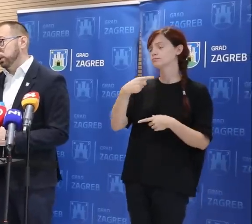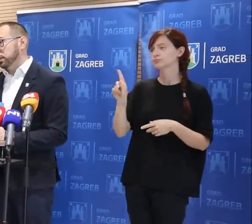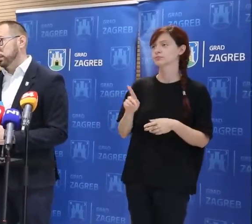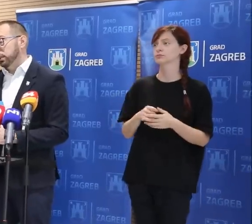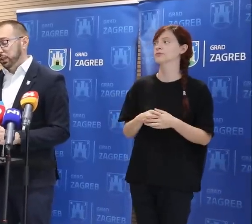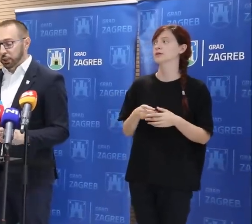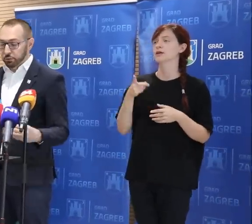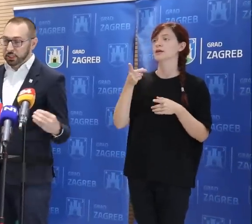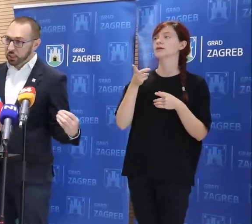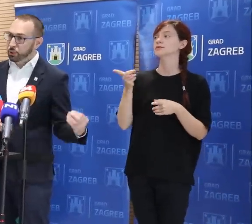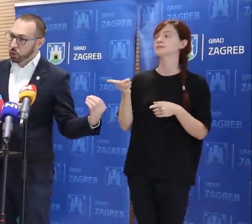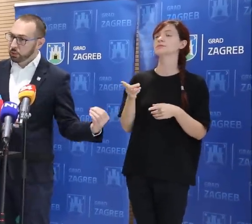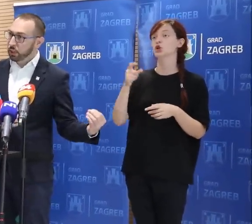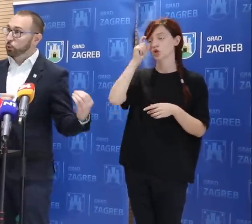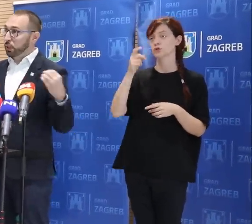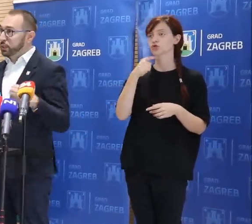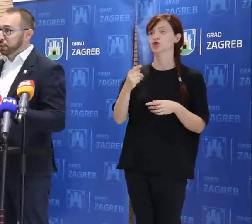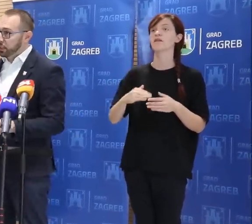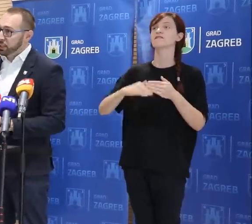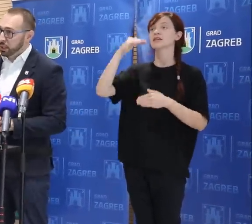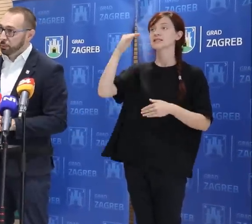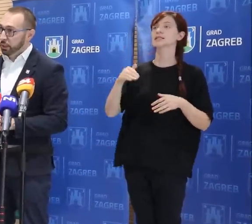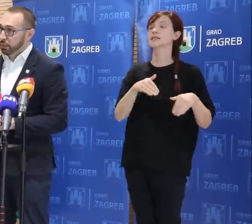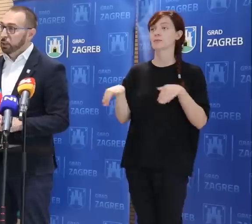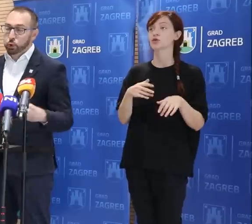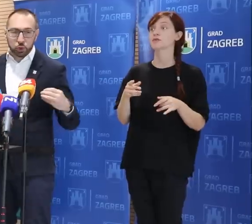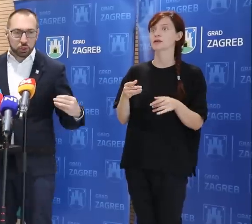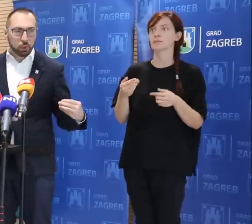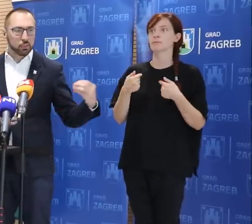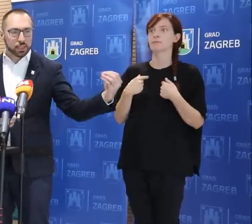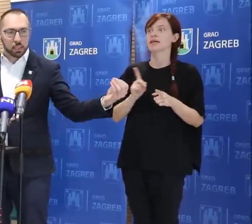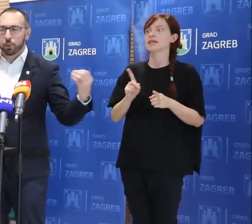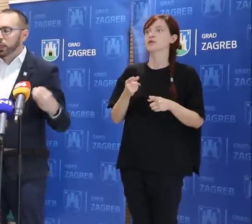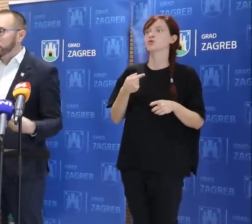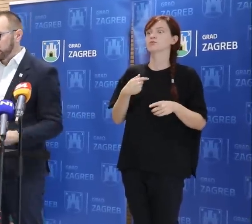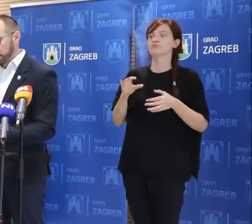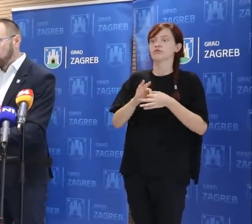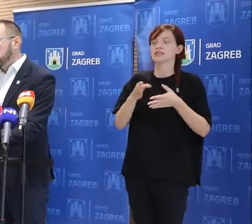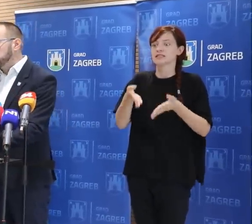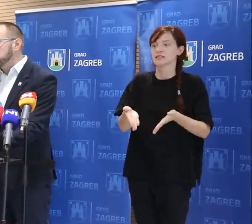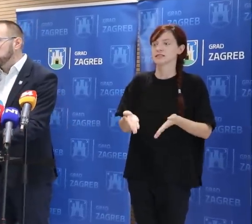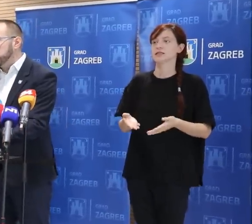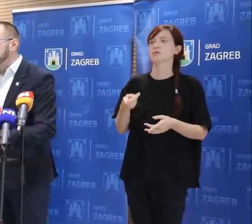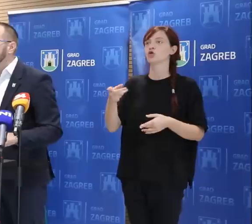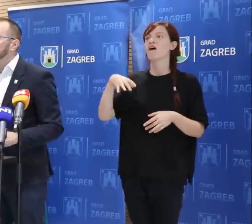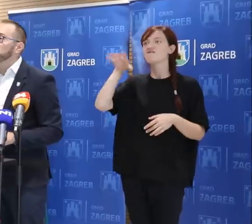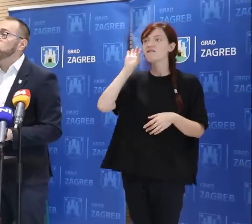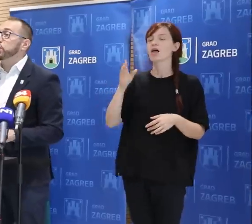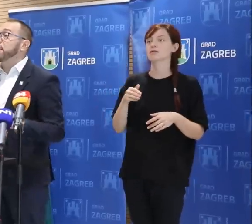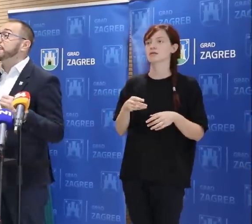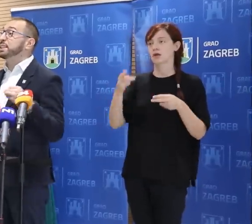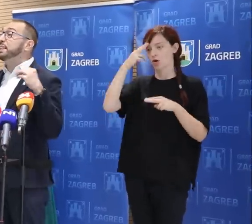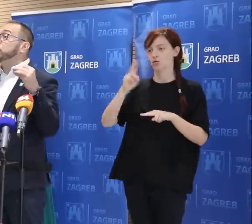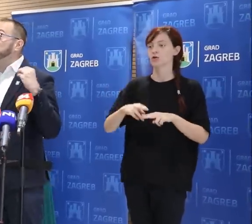prebacujete odgovornost. Znači visina mirovina je u ingerenciji grada Zagreba. Jel? To što smo evo sada promijenili odluku socijalnoj skrbi da